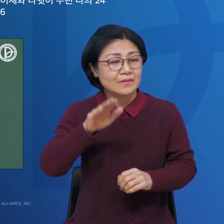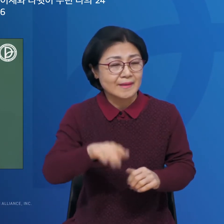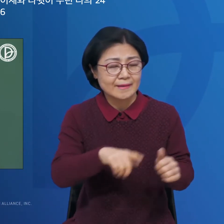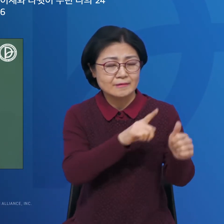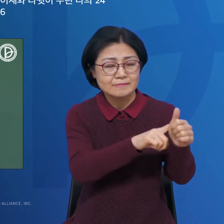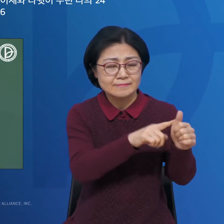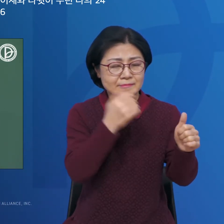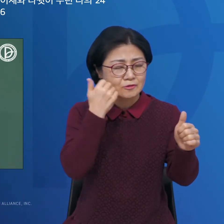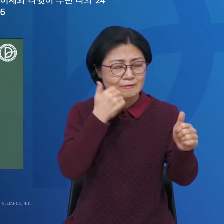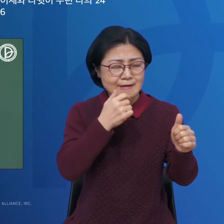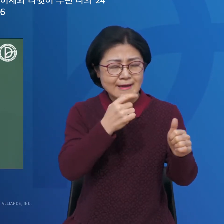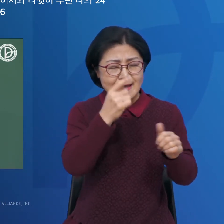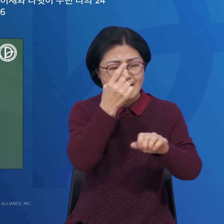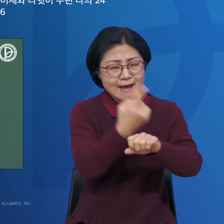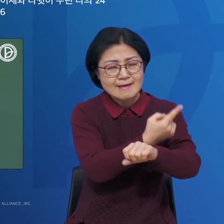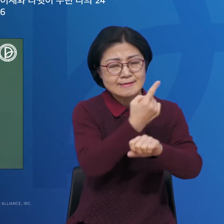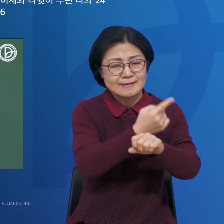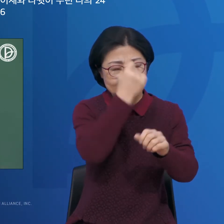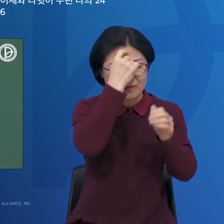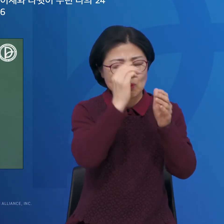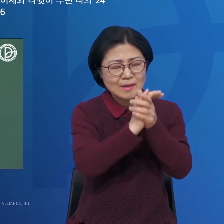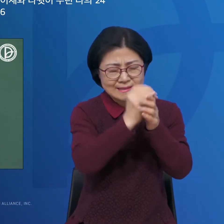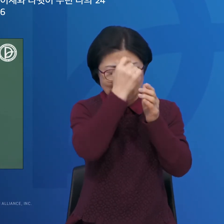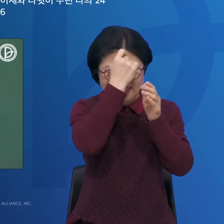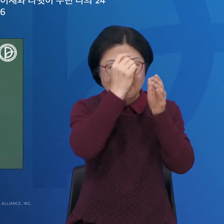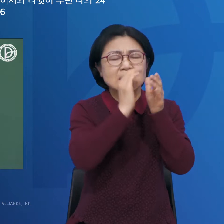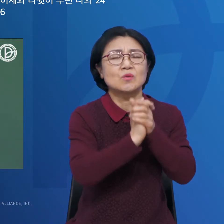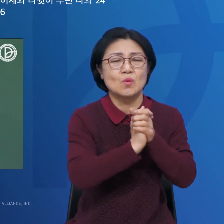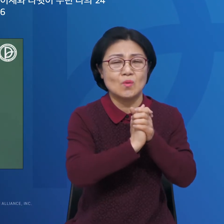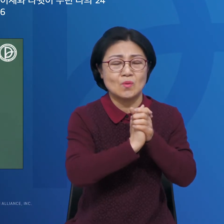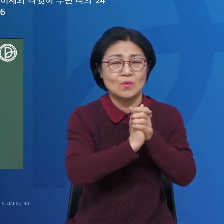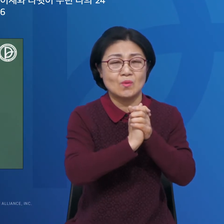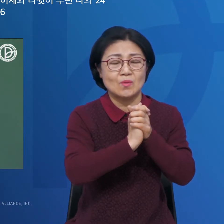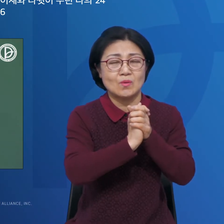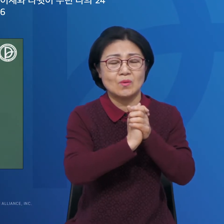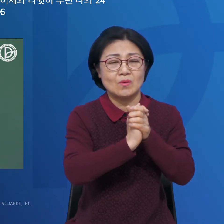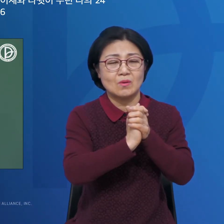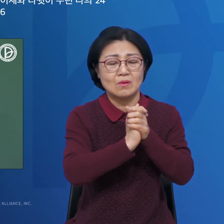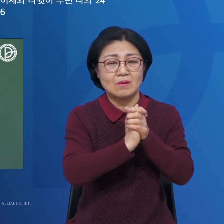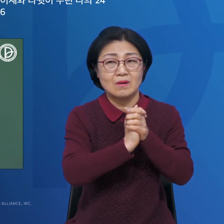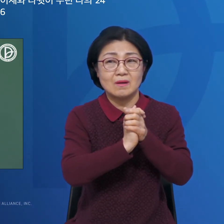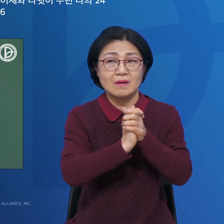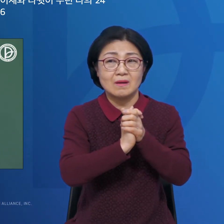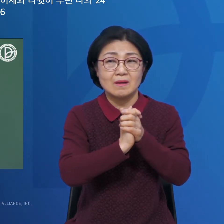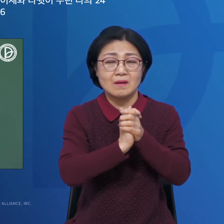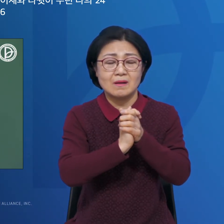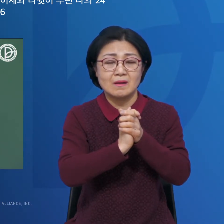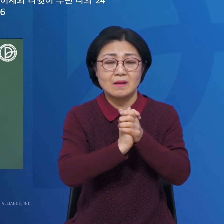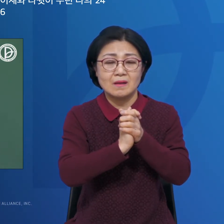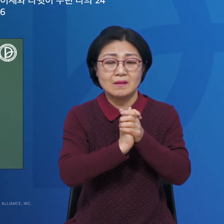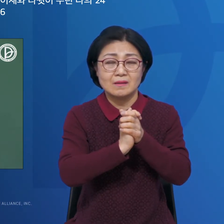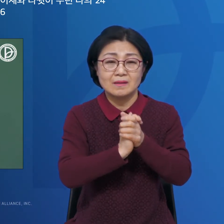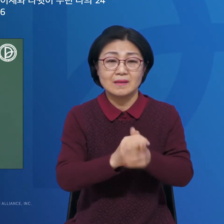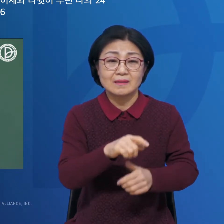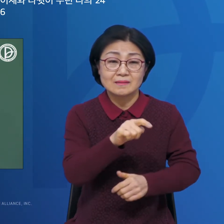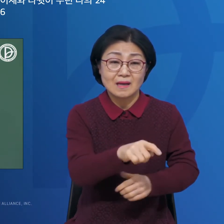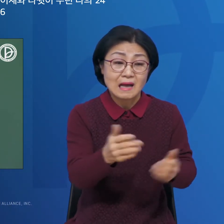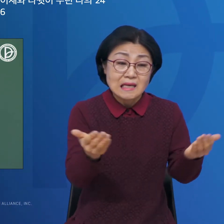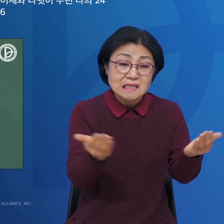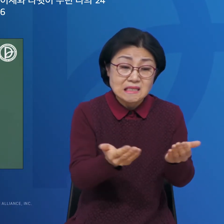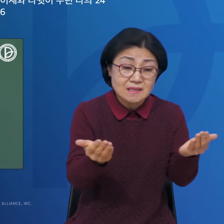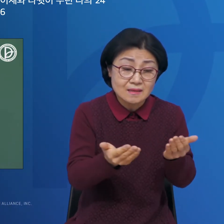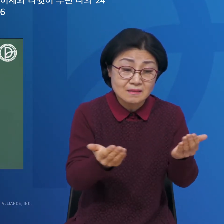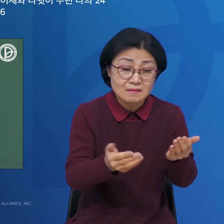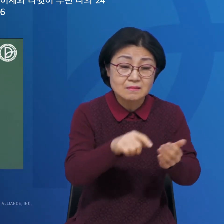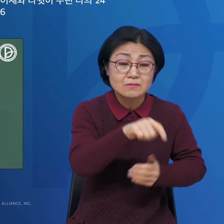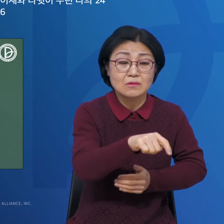the ground, 1 hour he will pray. 내가 여기 온 것은 하나님이 이 바다를 통해서 나에게 하실 일이 있을 것이다. The